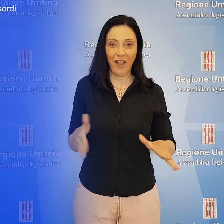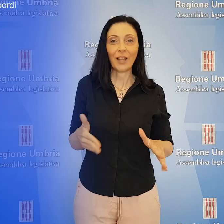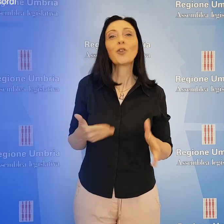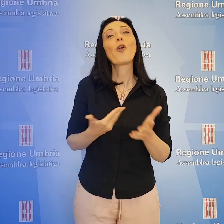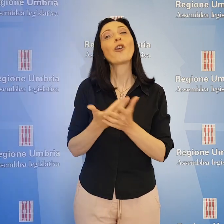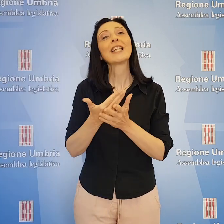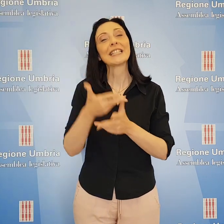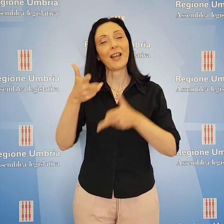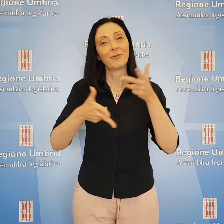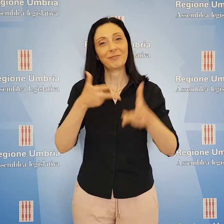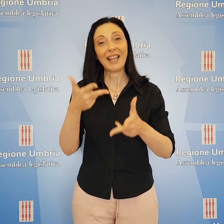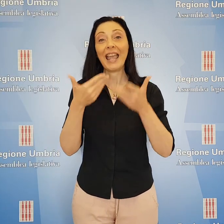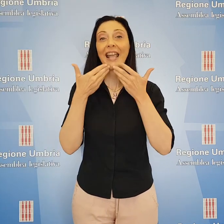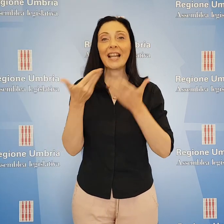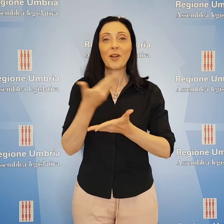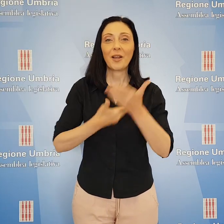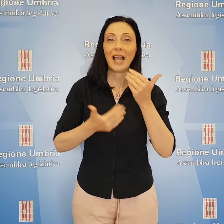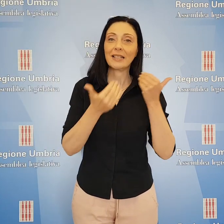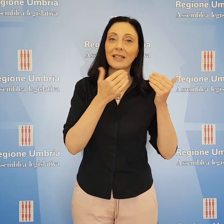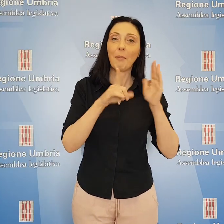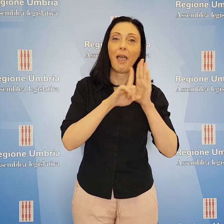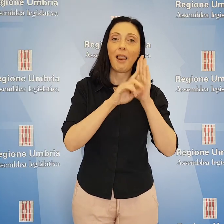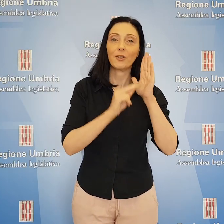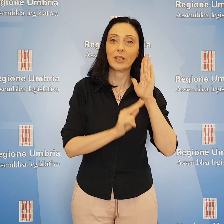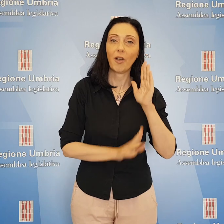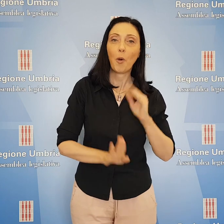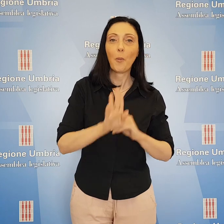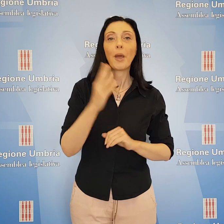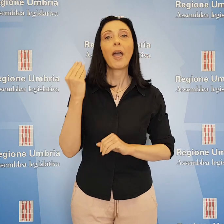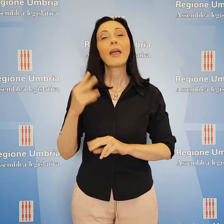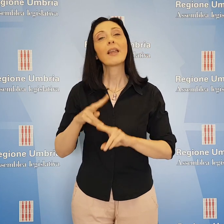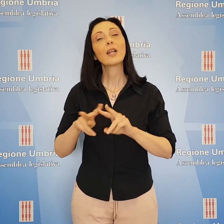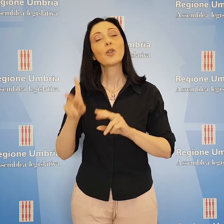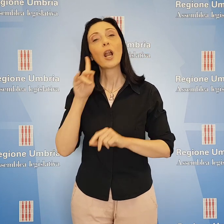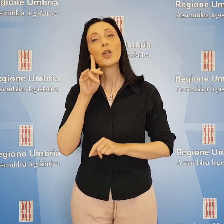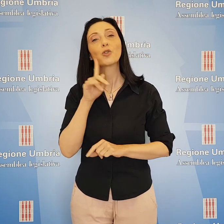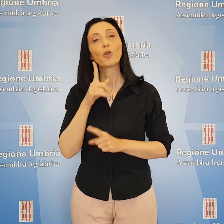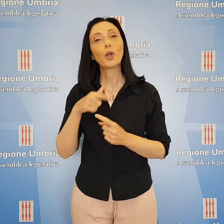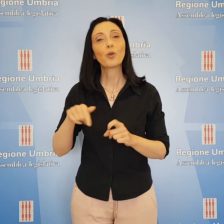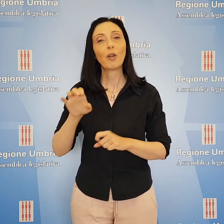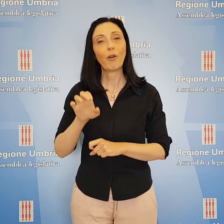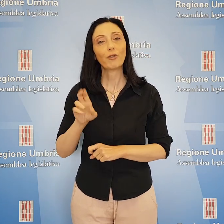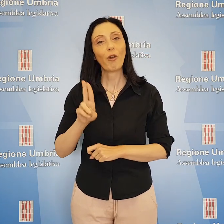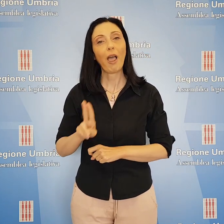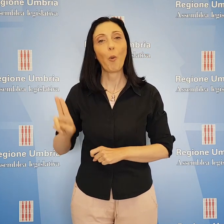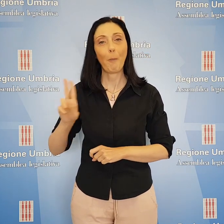collaborazione tra l'Assemblea Legislativa dell'Umbria e l'Ente Nazionale Sordi Consiglio Regionale dell'Umbria.